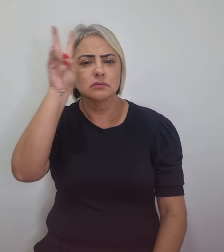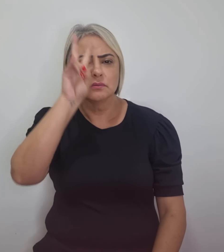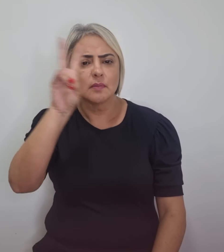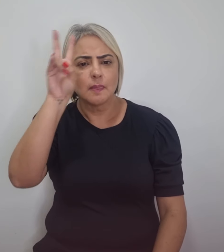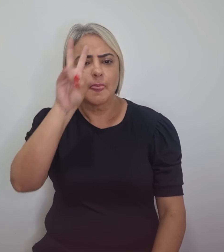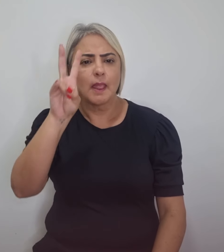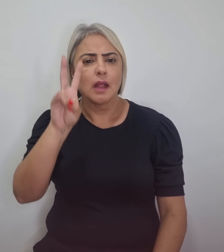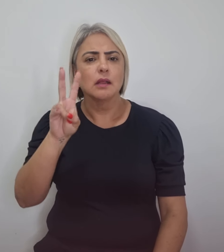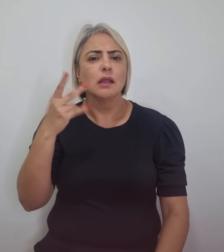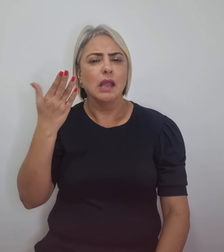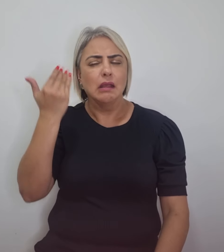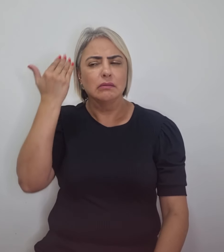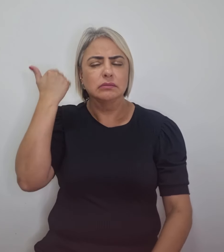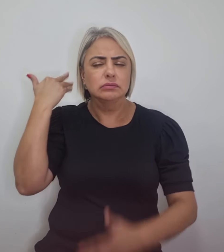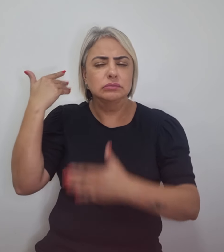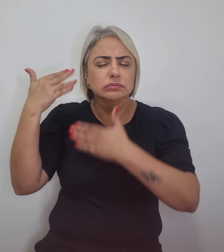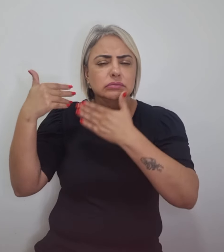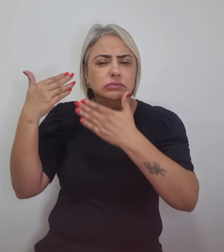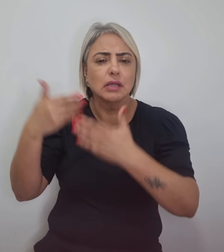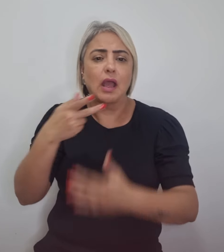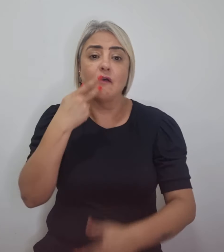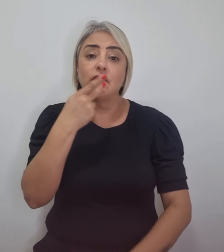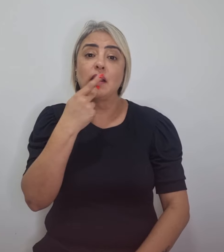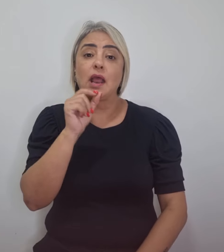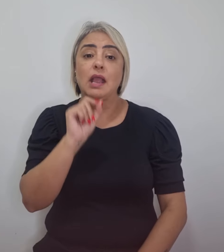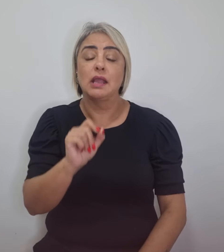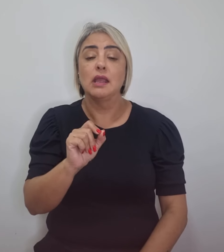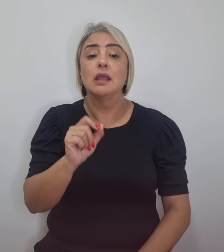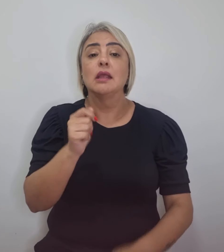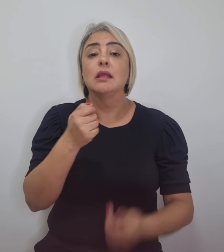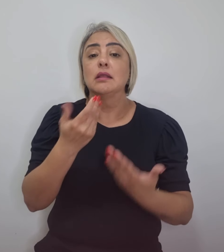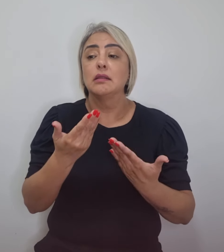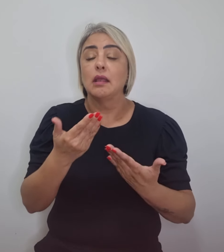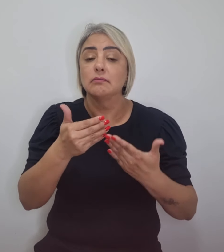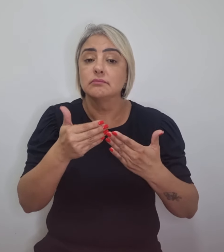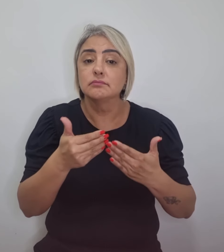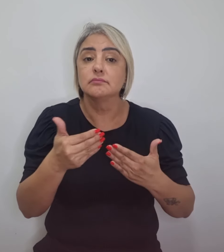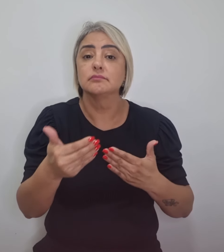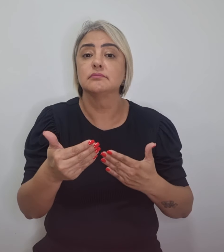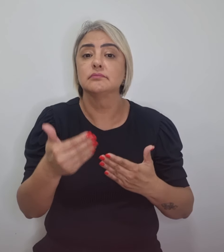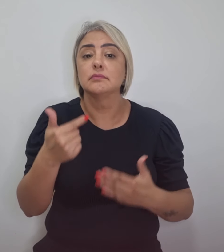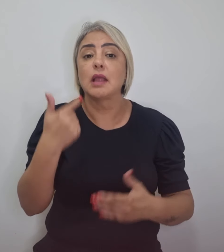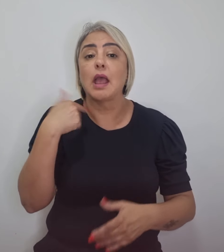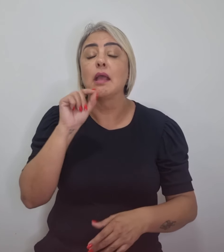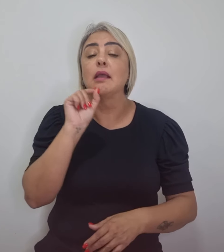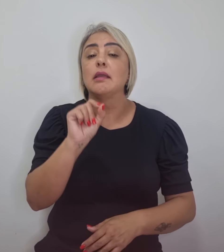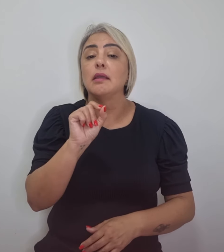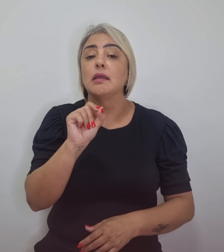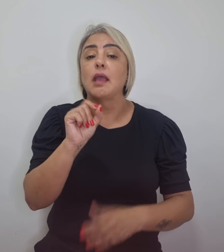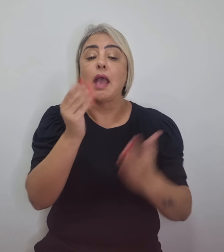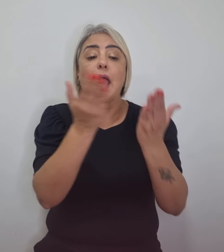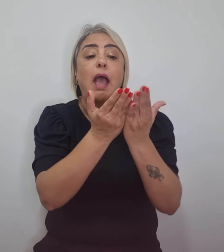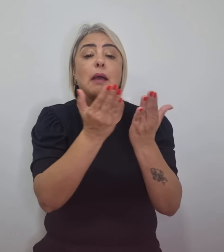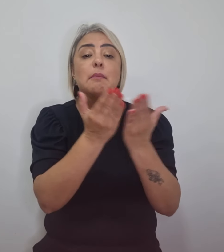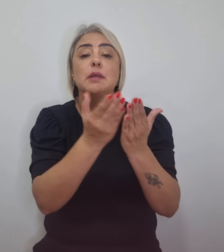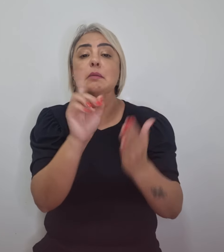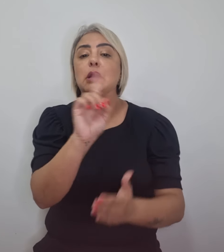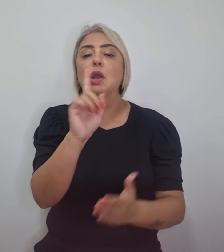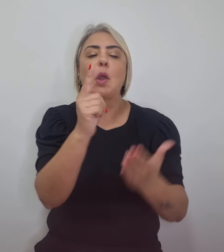arqueológica, ao alegar que deve-se partir da premissa que a Bíblia não é um livro